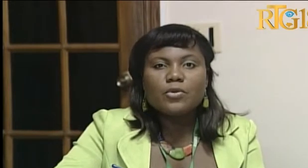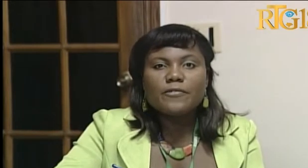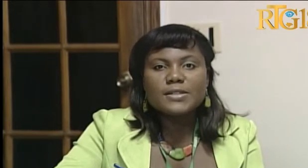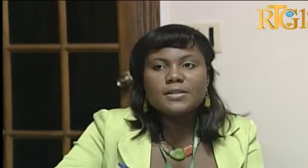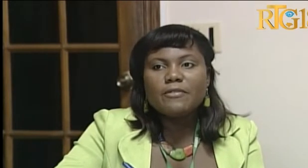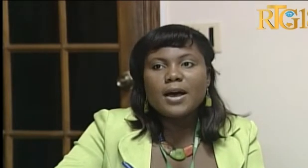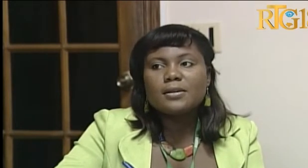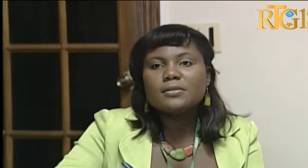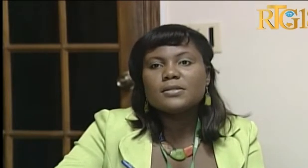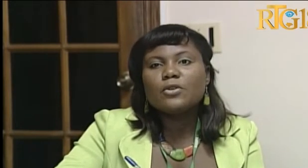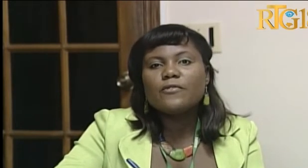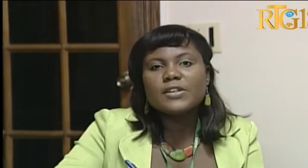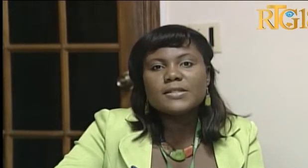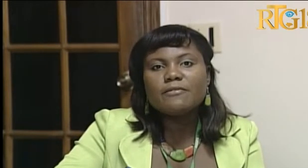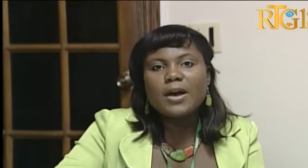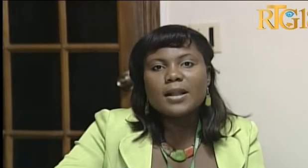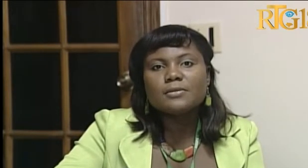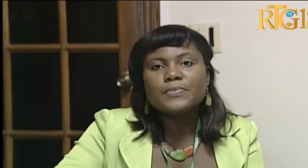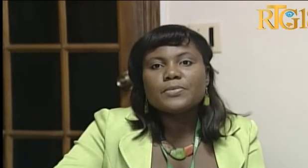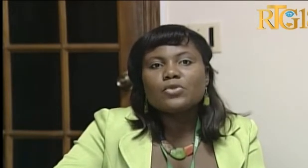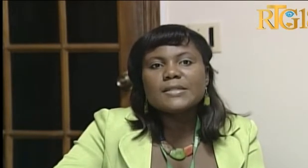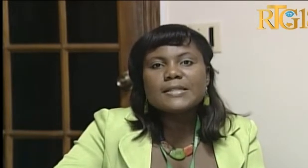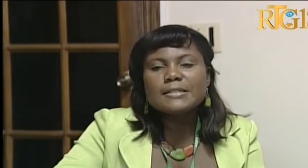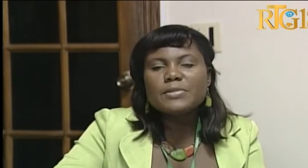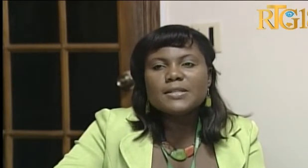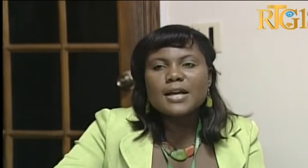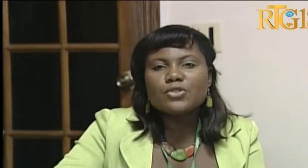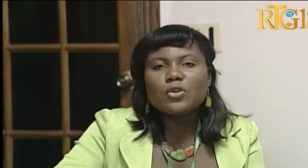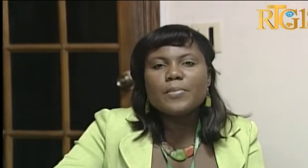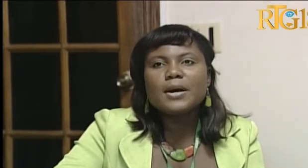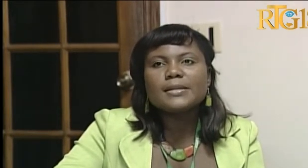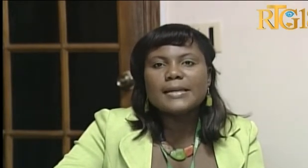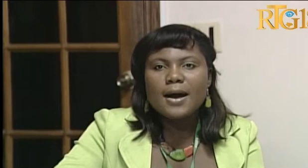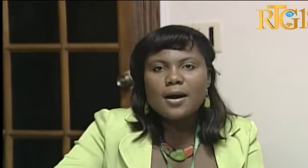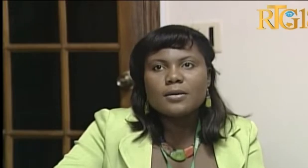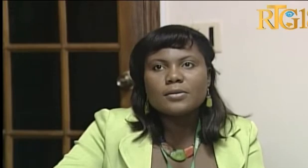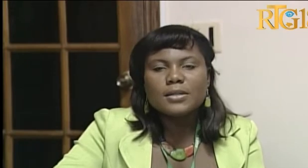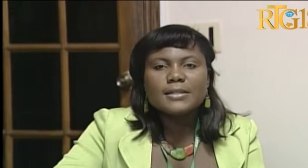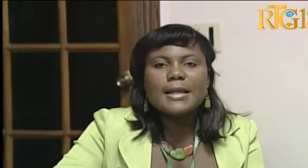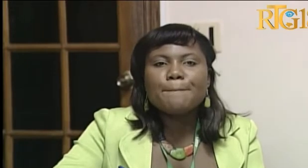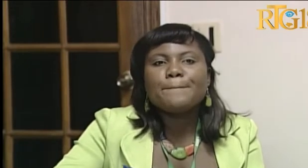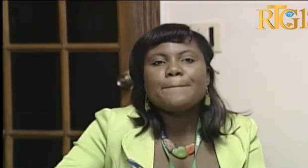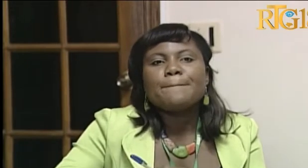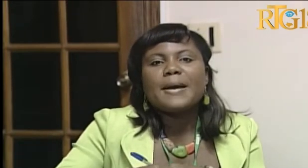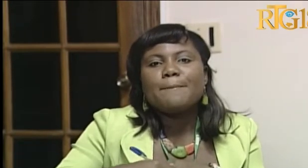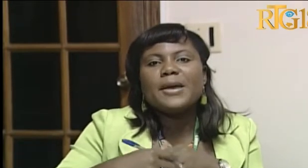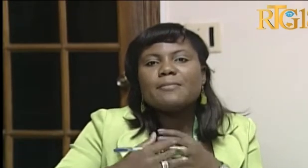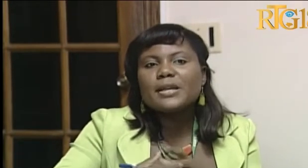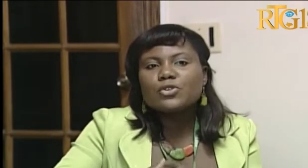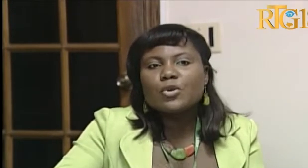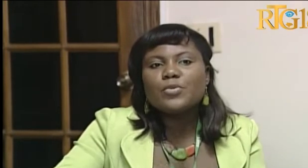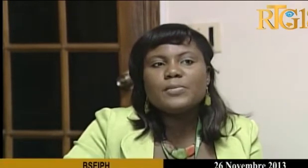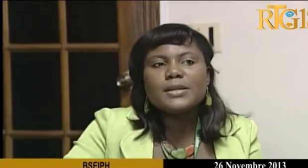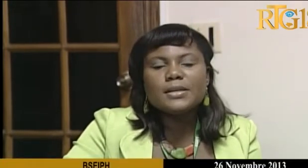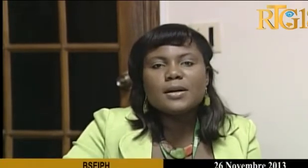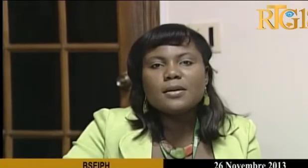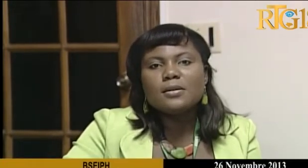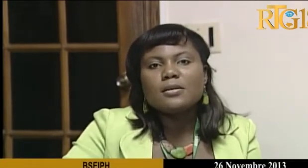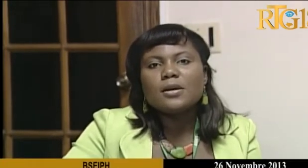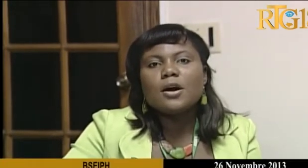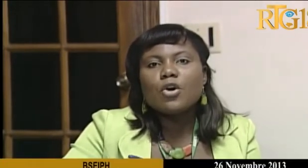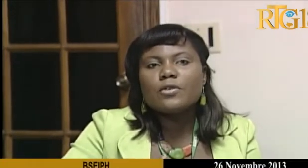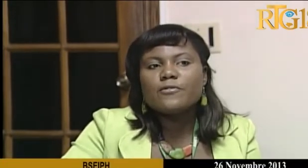festival, c'est un festival de sensibilisation par l'art, n'a permettre que public